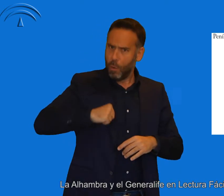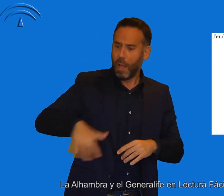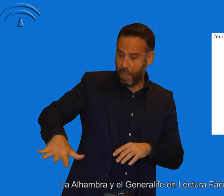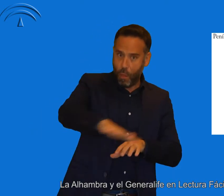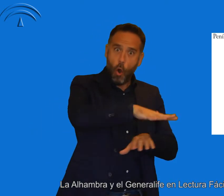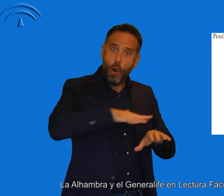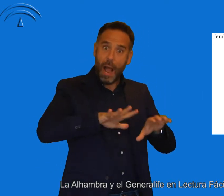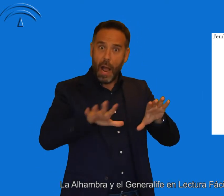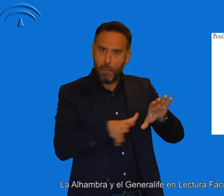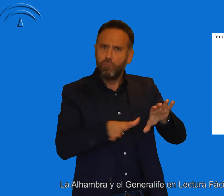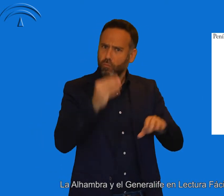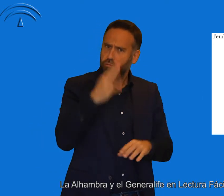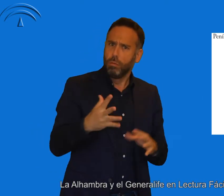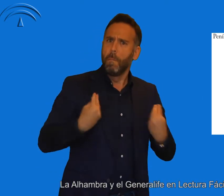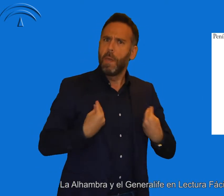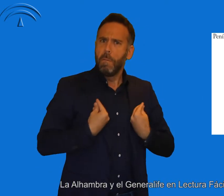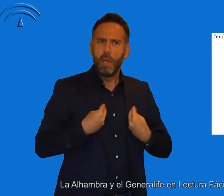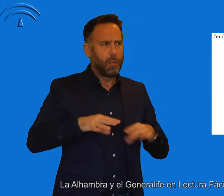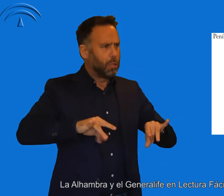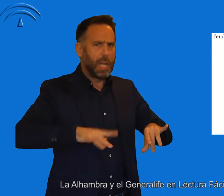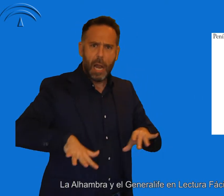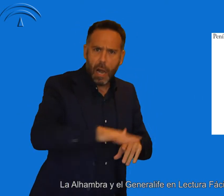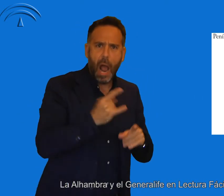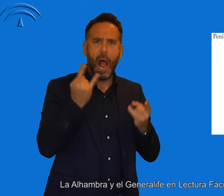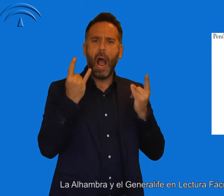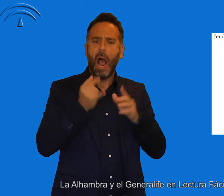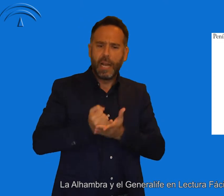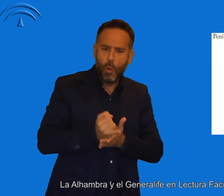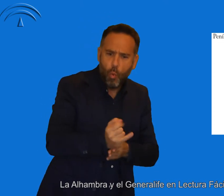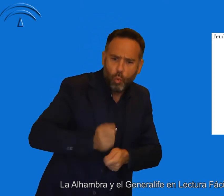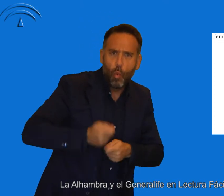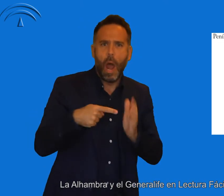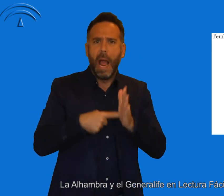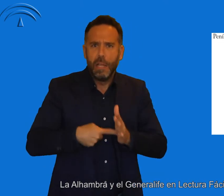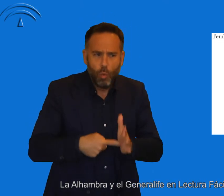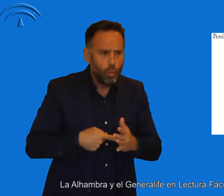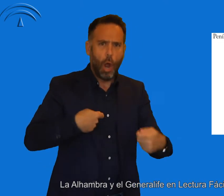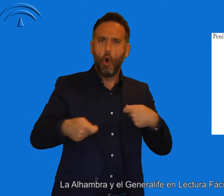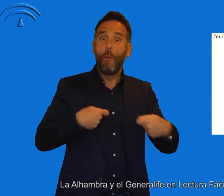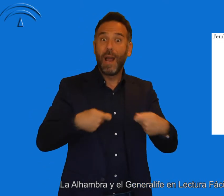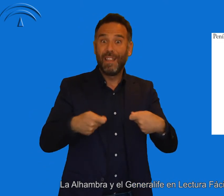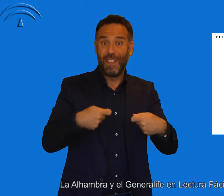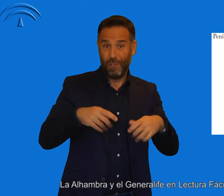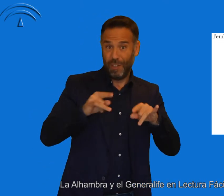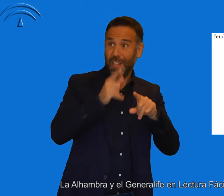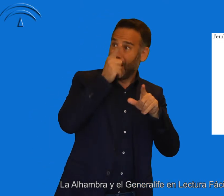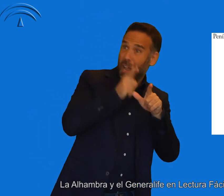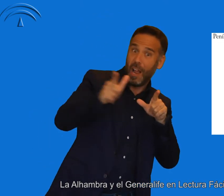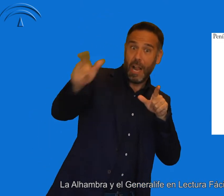del territorio. Era un buen lugar para vivir de la agricultura, de la industria y del comercio con